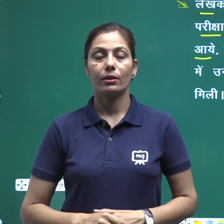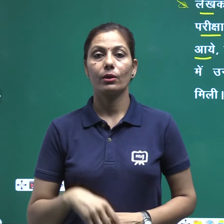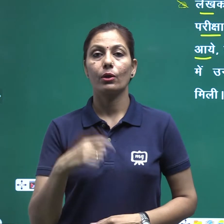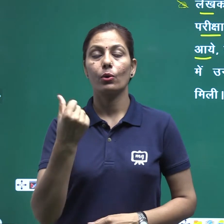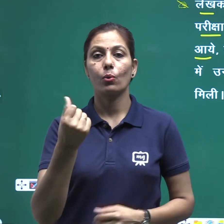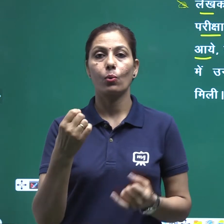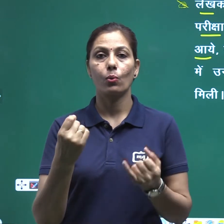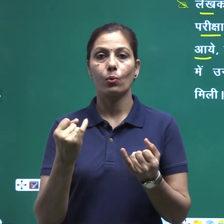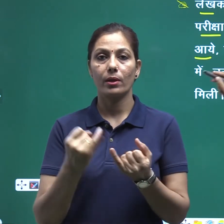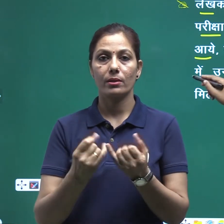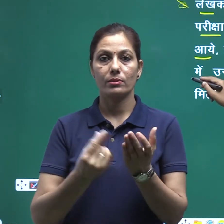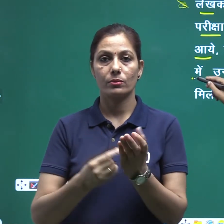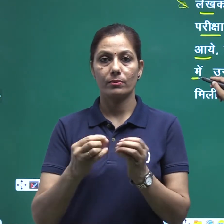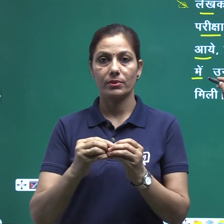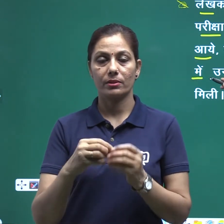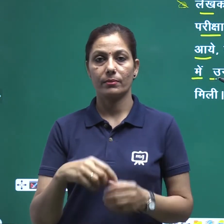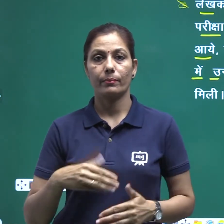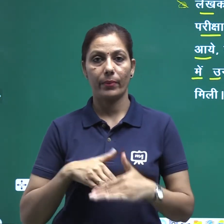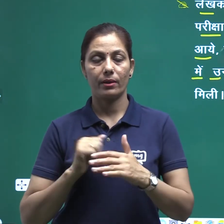9 विषयों में